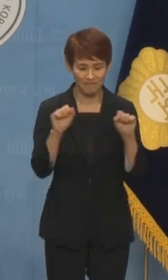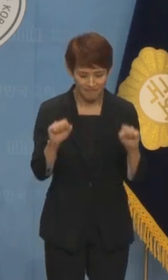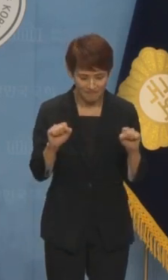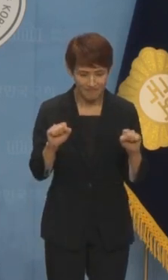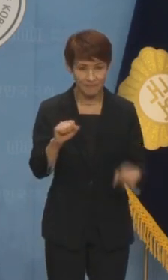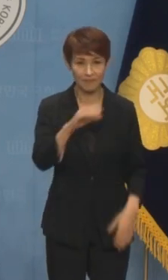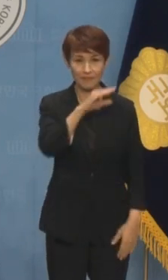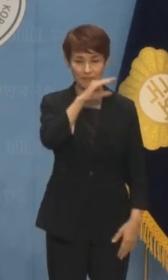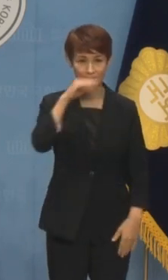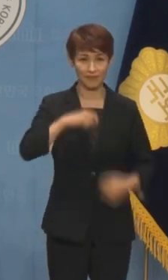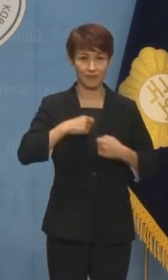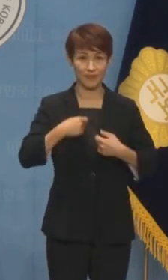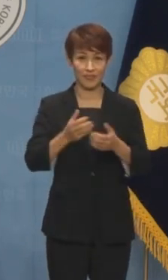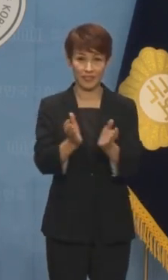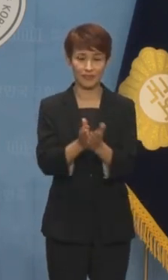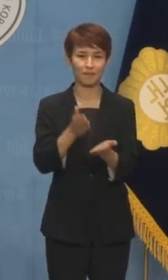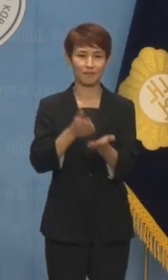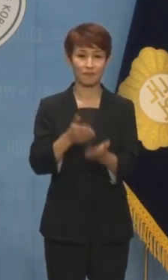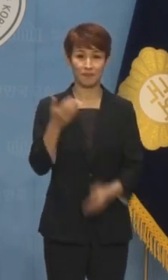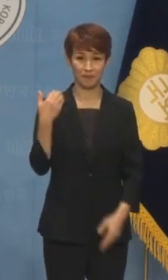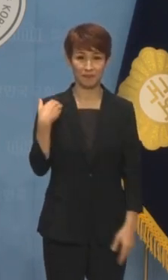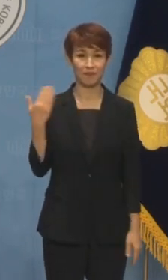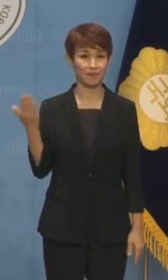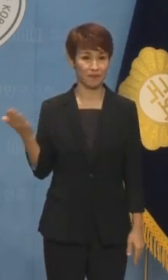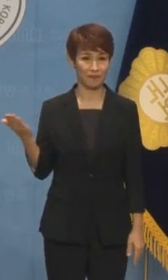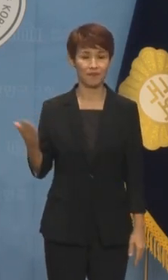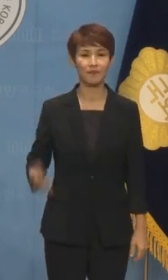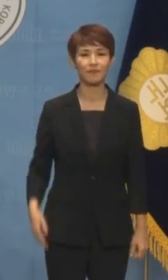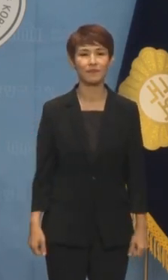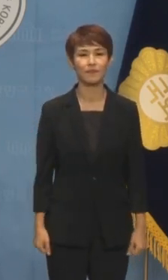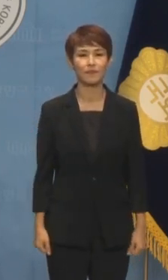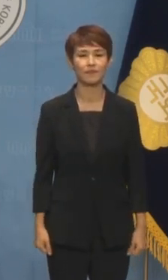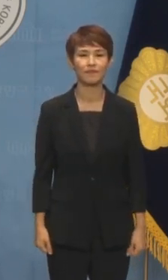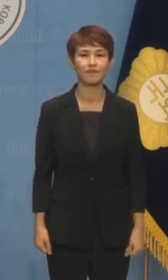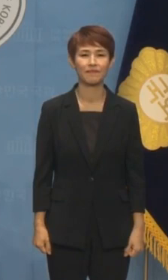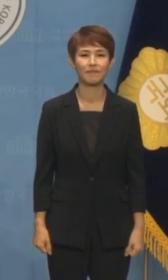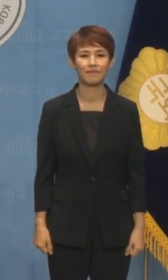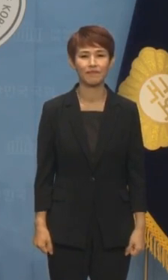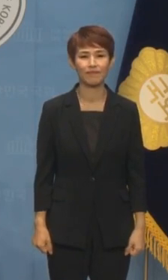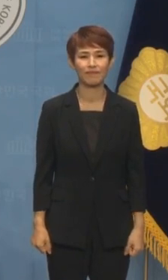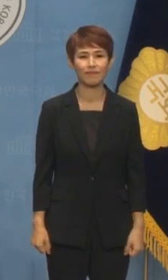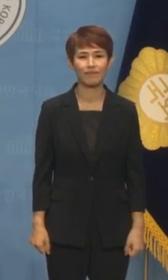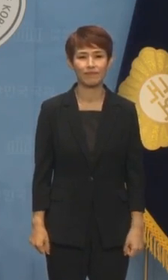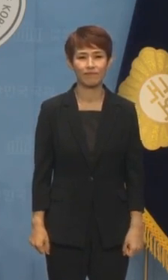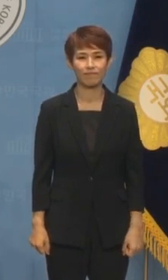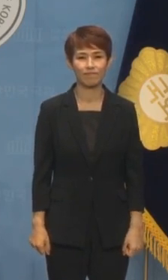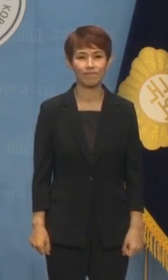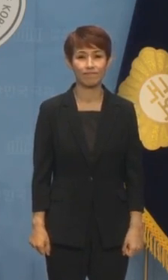안녕하십니까. 정의당 대변인 김민정입니다. 브리핑 시작하겠습니다.